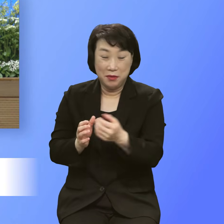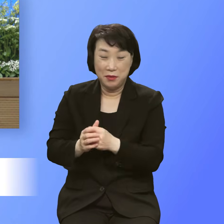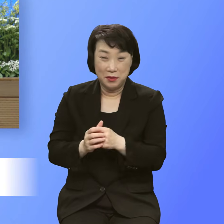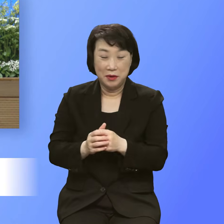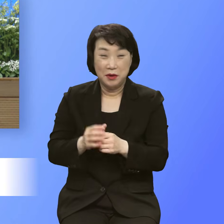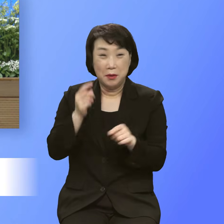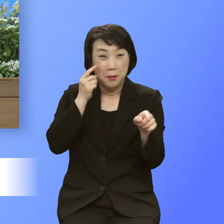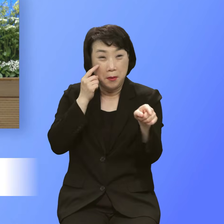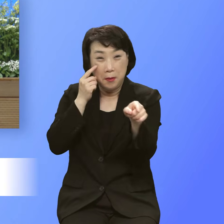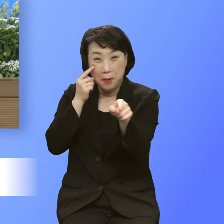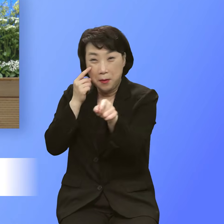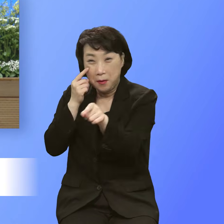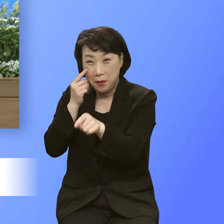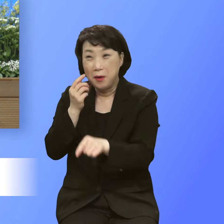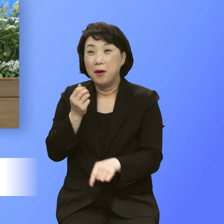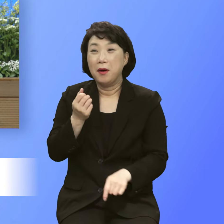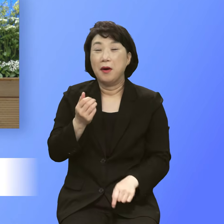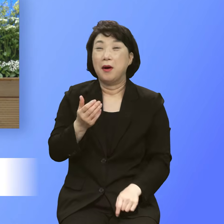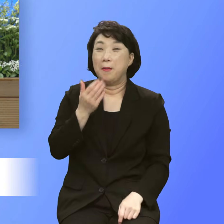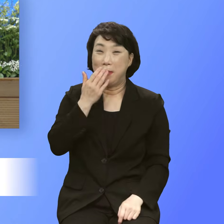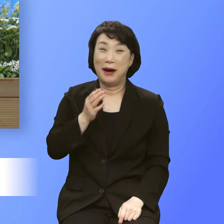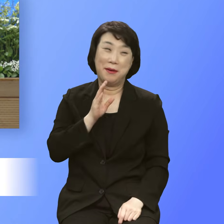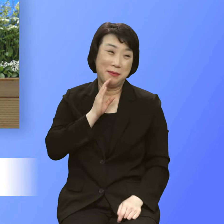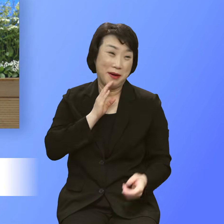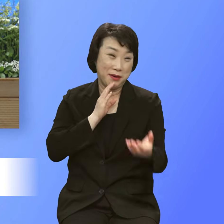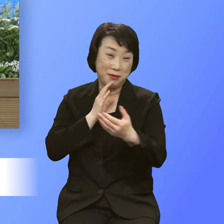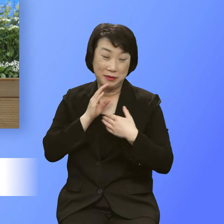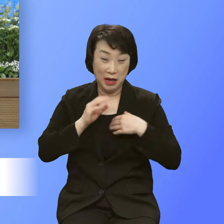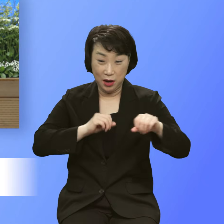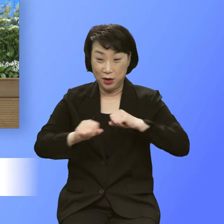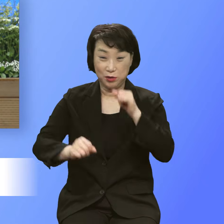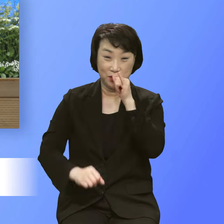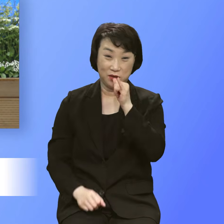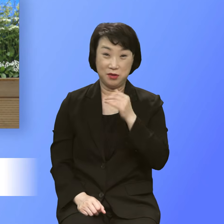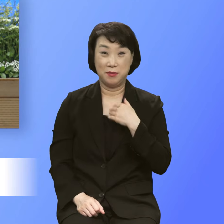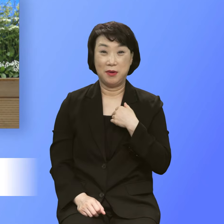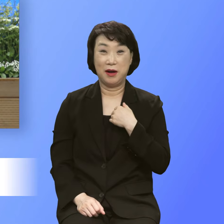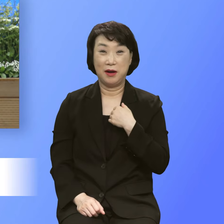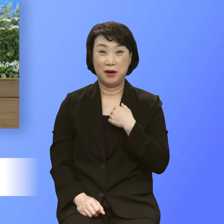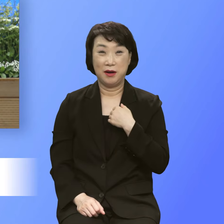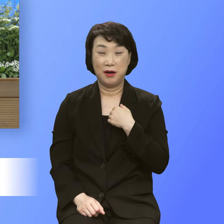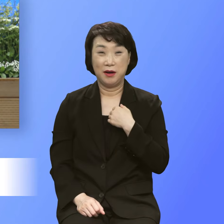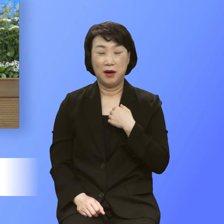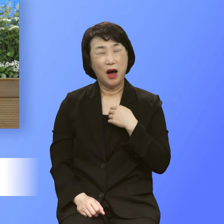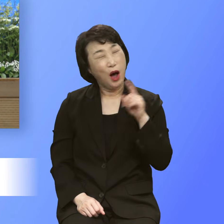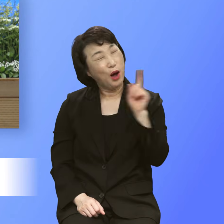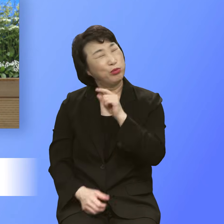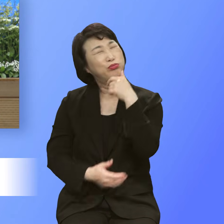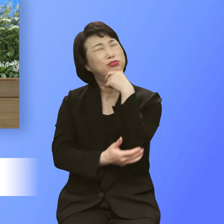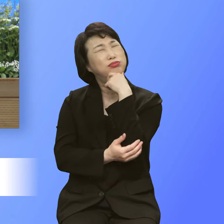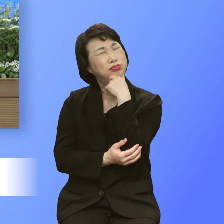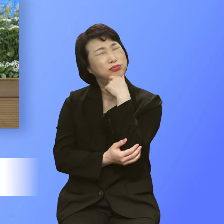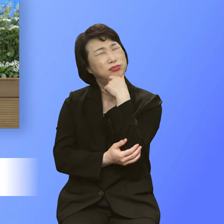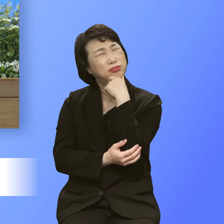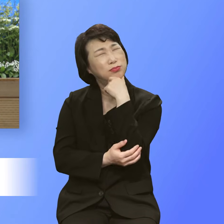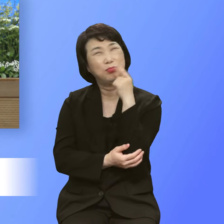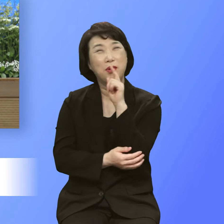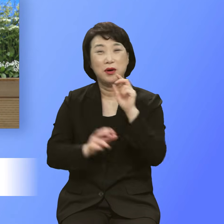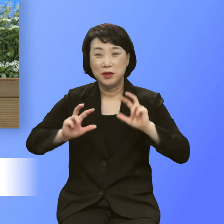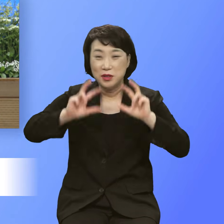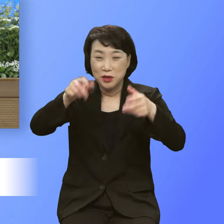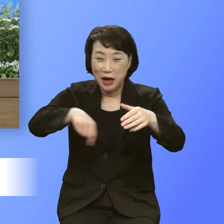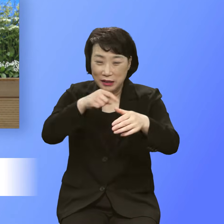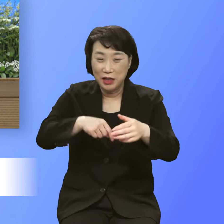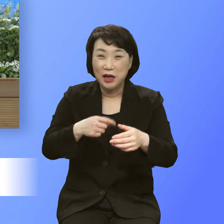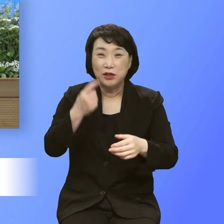있는 눈을 이렇게 주어서 내가 움직이게 했을까? 암만 봐도 지구상에